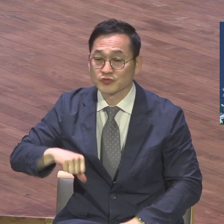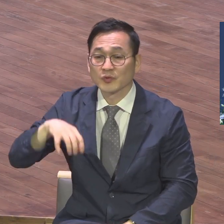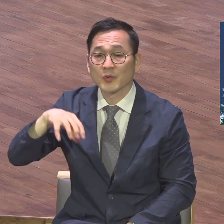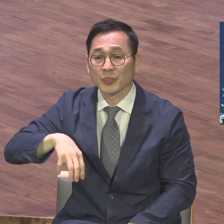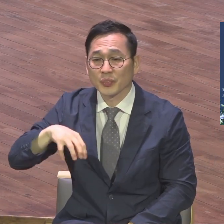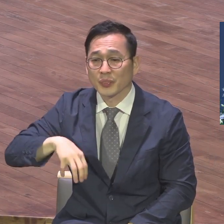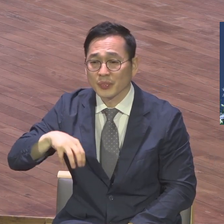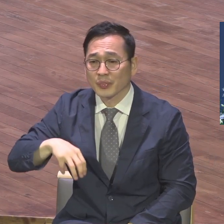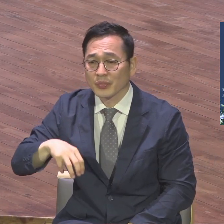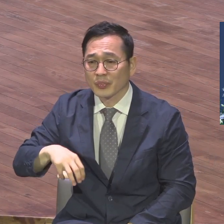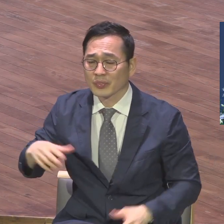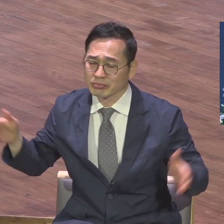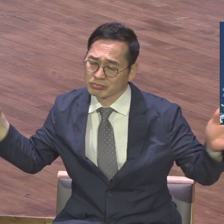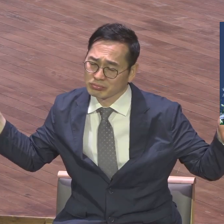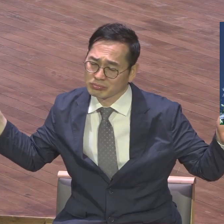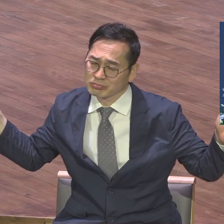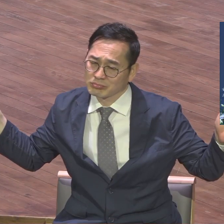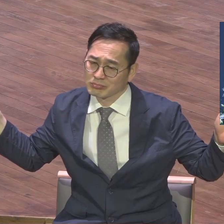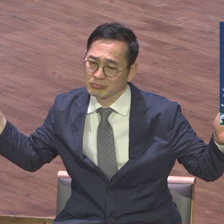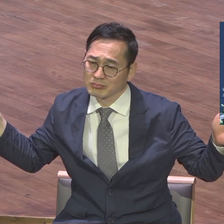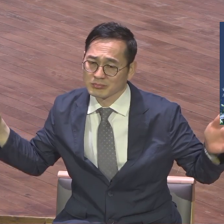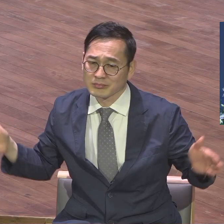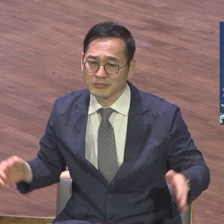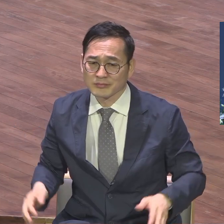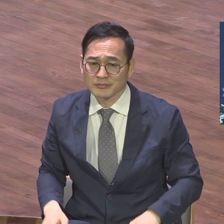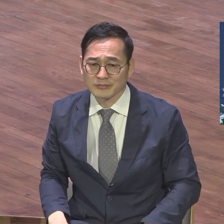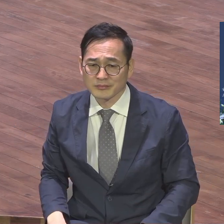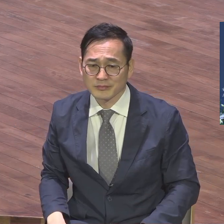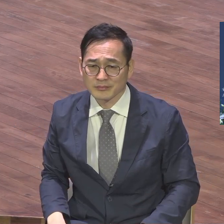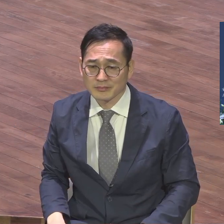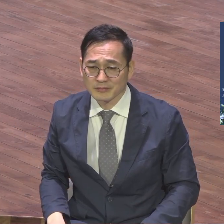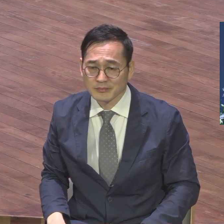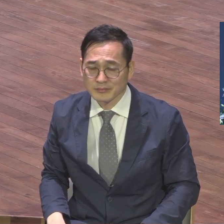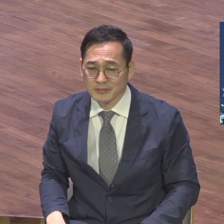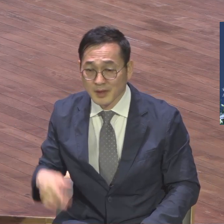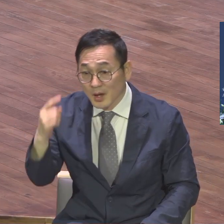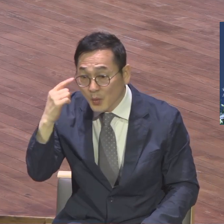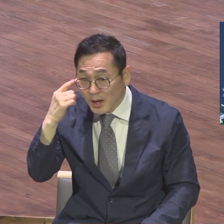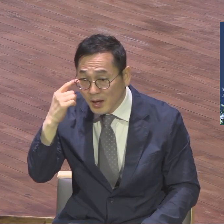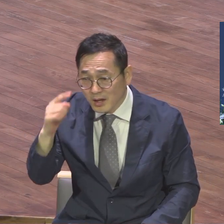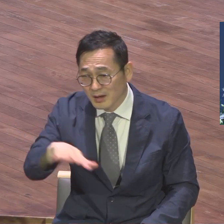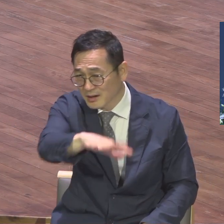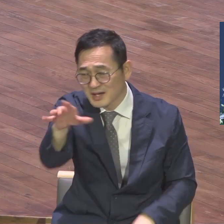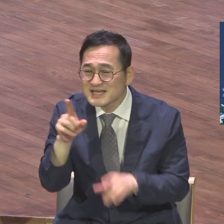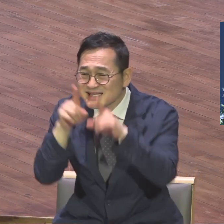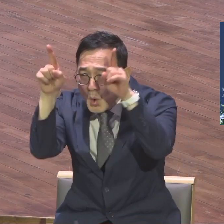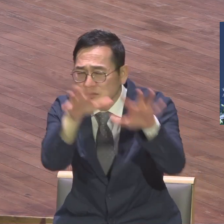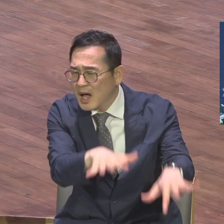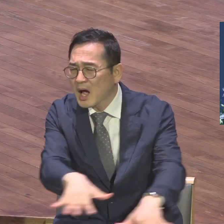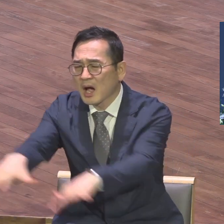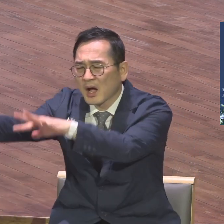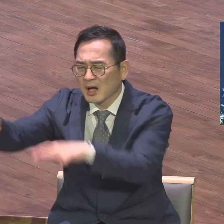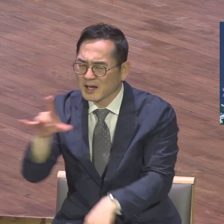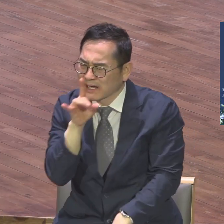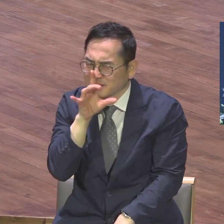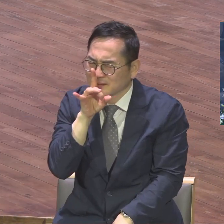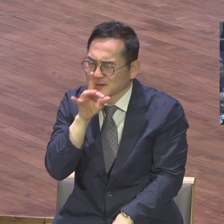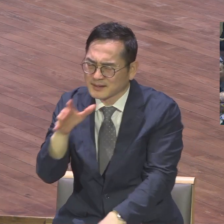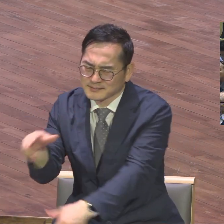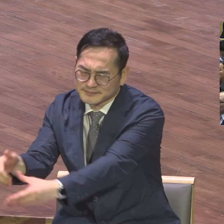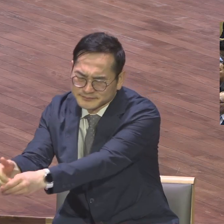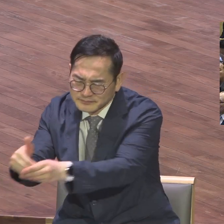타면서 살다가 영원한 멸망길을 갈 수밖에 없는 인간의 운명을 180도 바꾸어 주셨다.